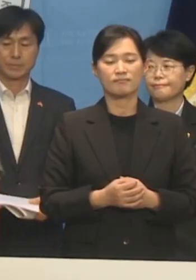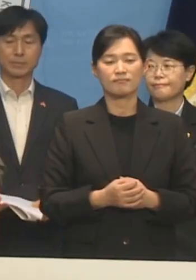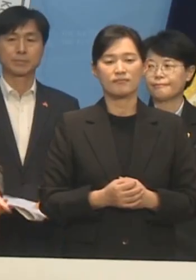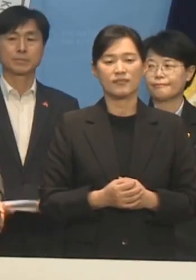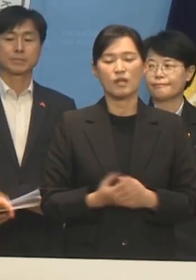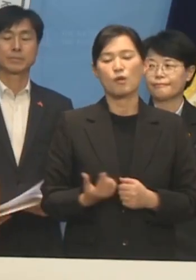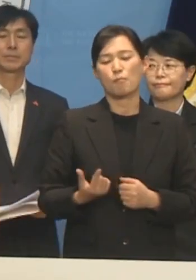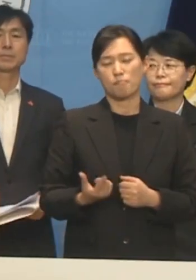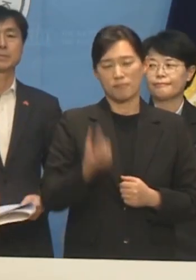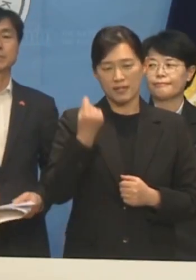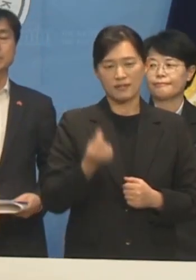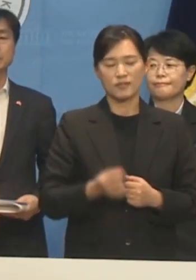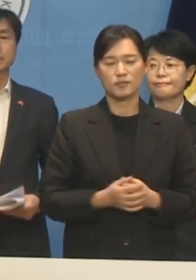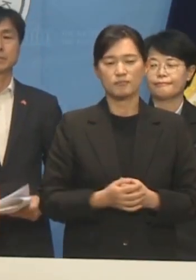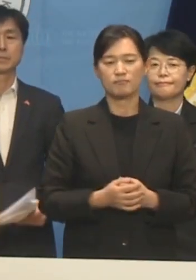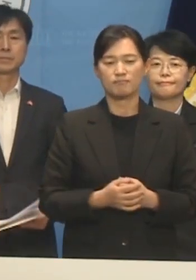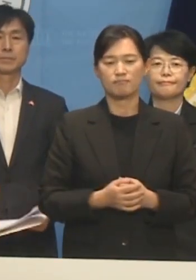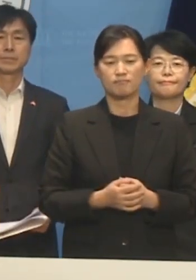하루빨리